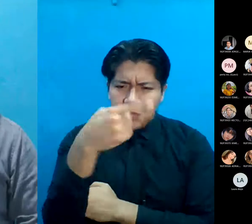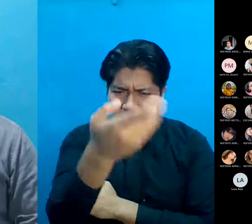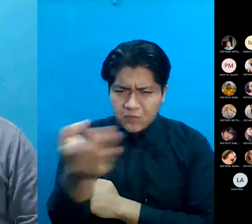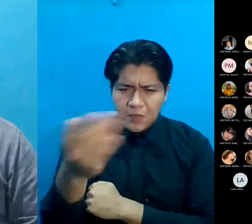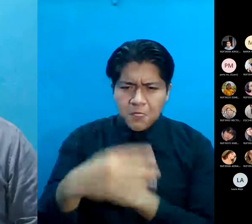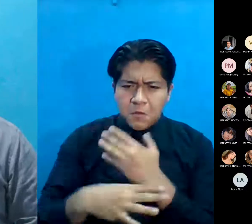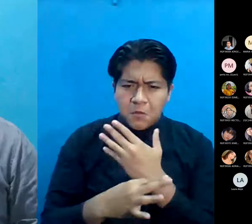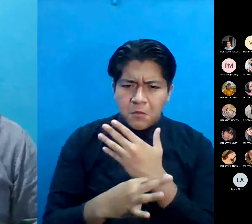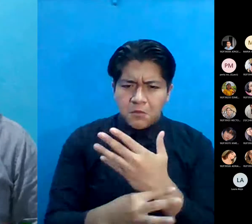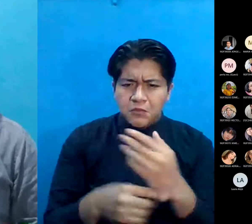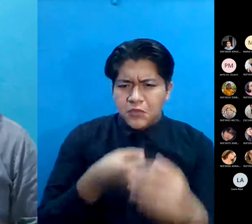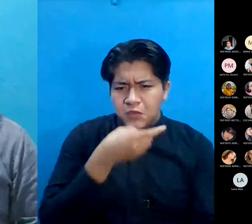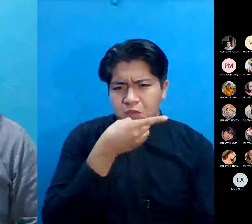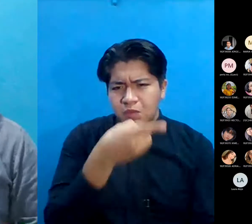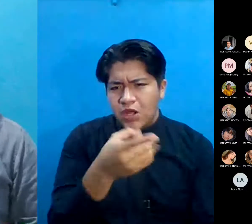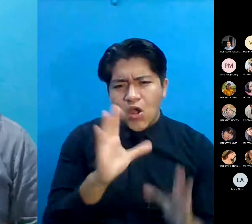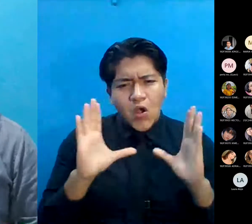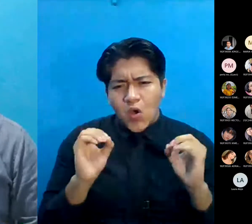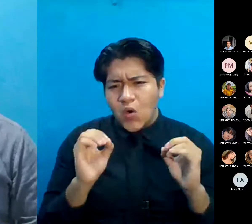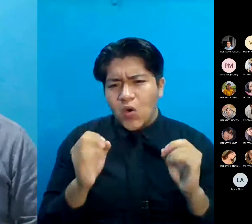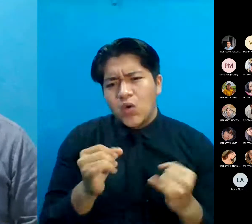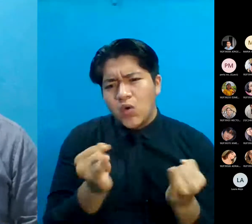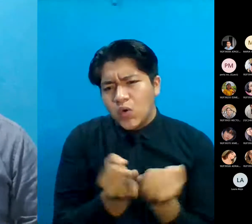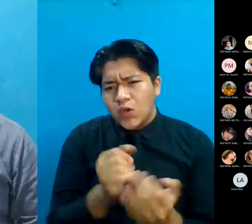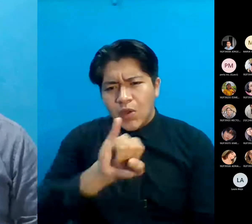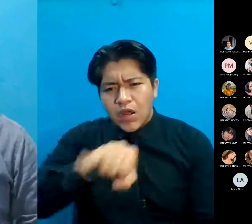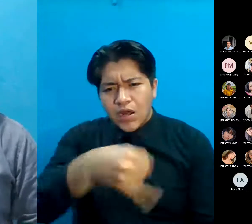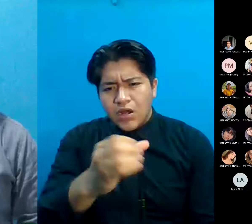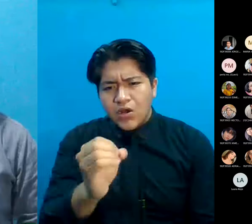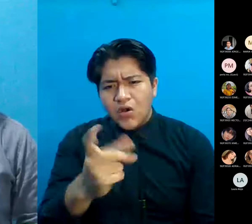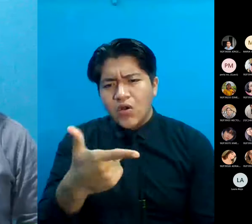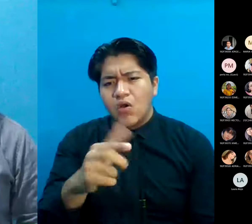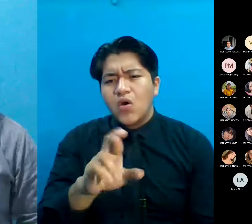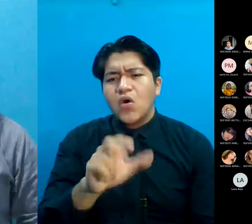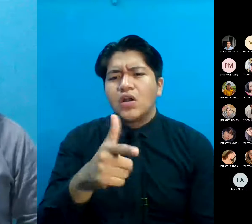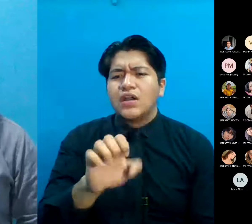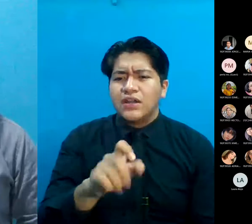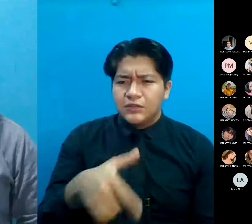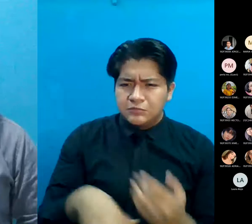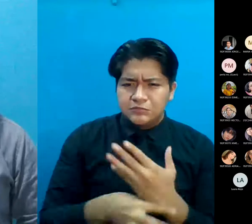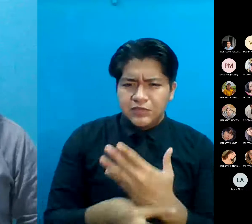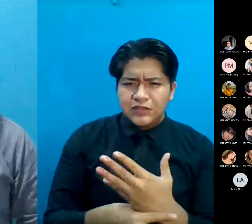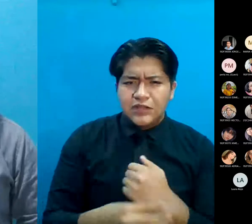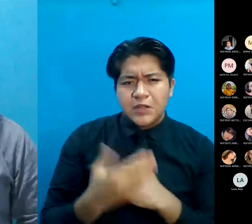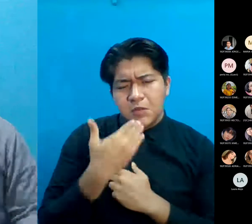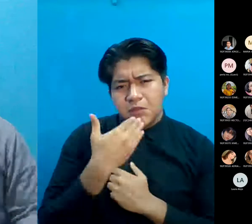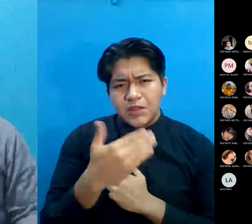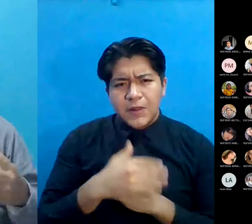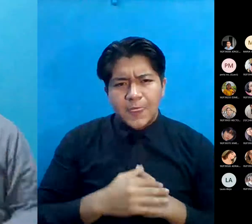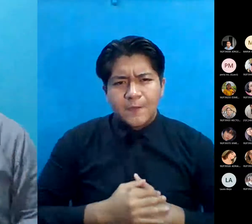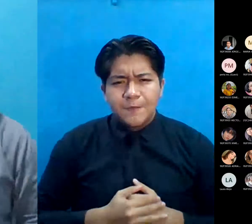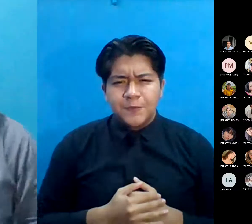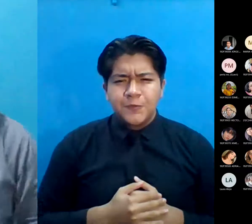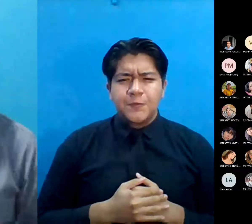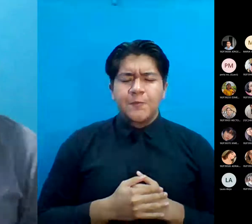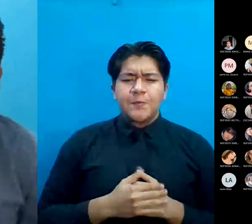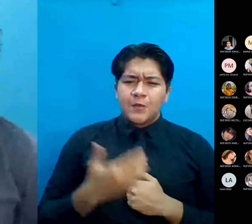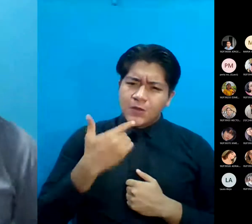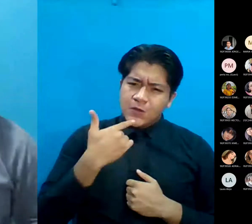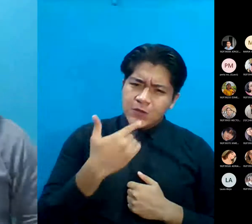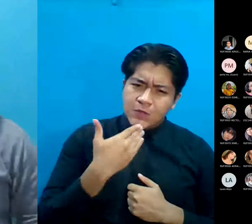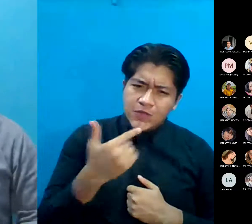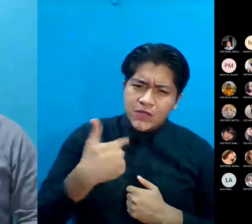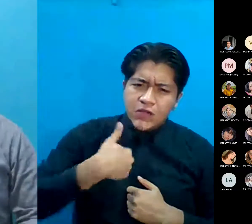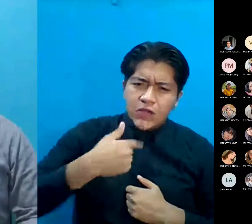debido momento cuando Jorge también marque el espacio. Y bueno, quiero comenzar